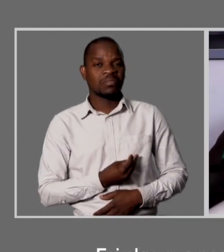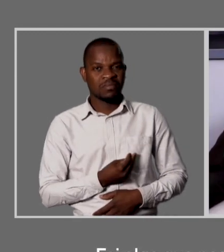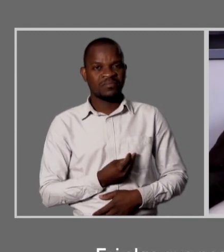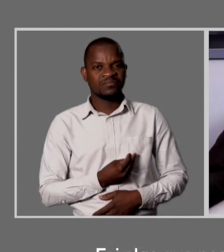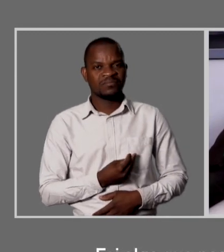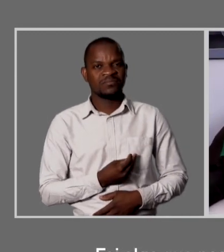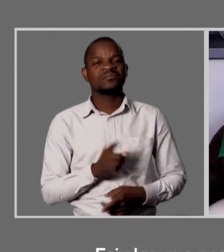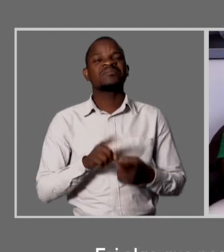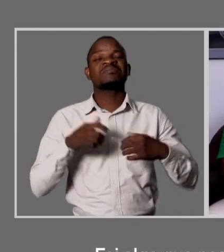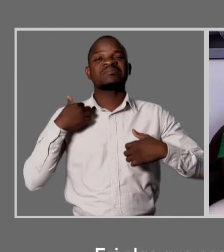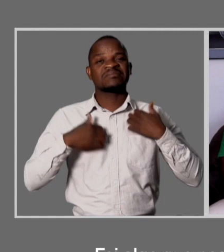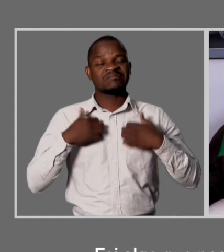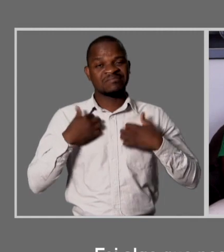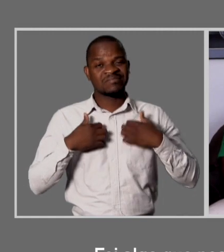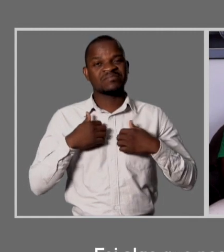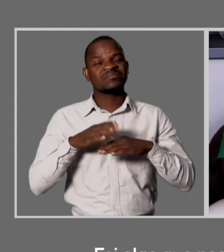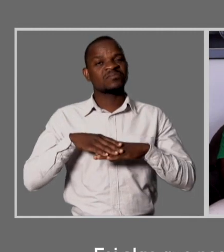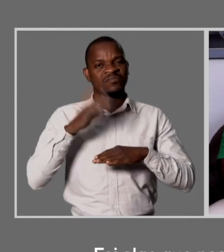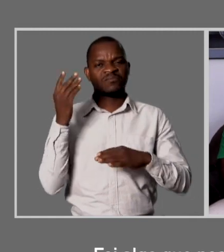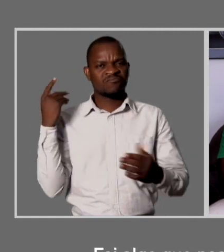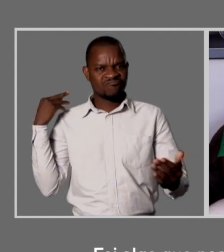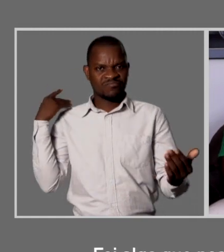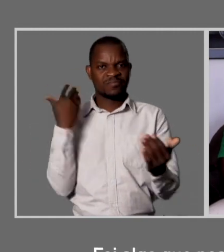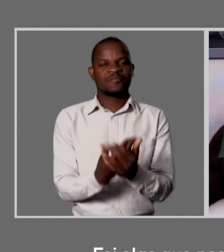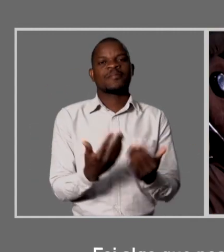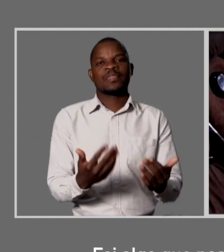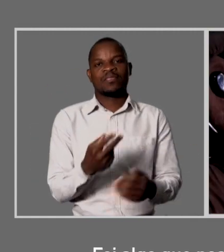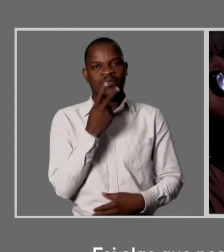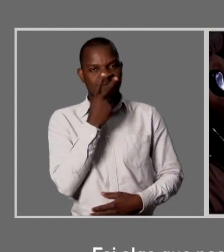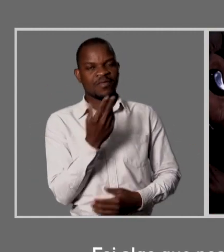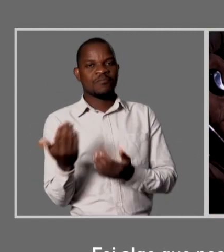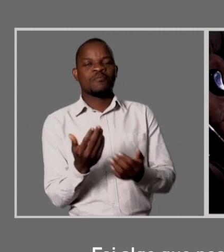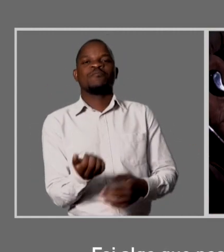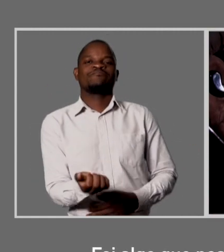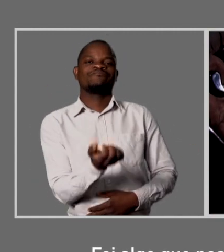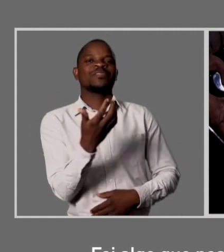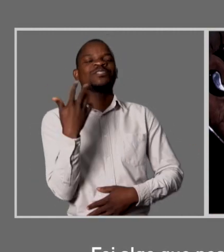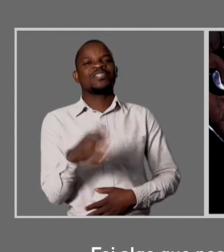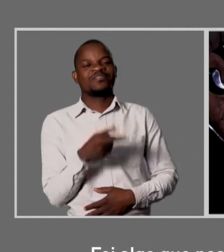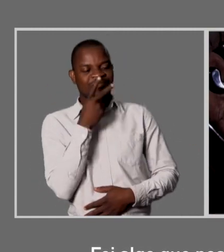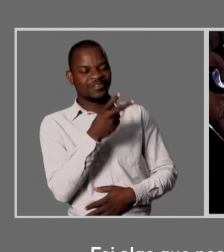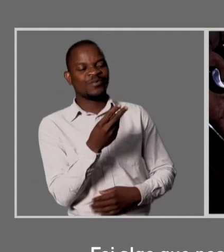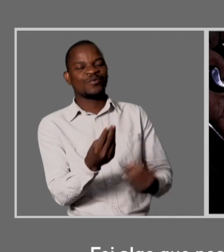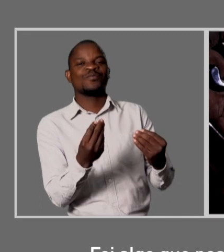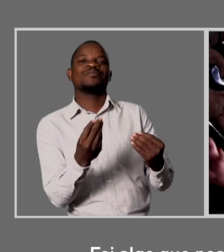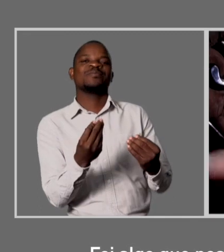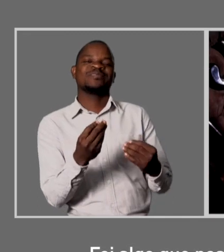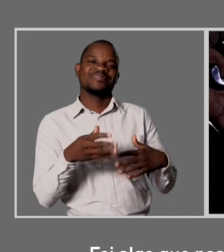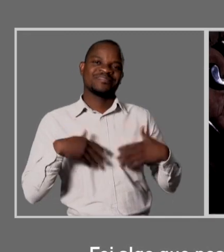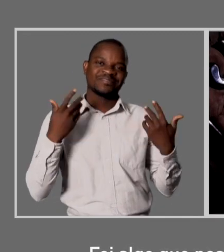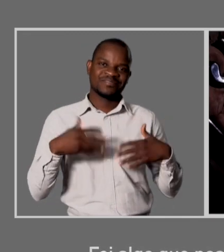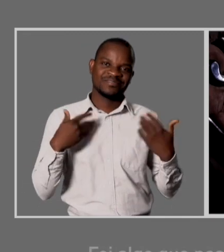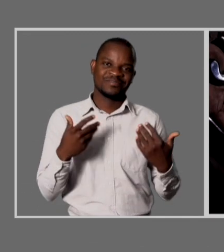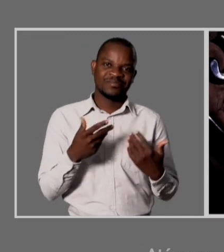abalados, tanto que até hoje, quando vemos elas assim grandinhas, não